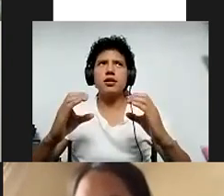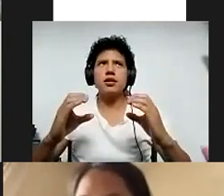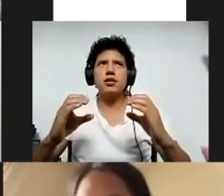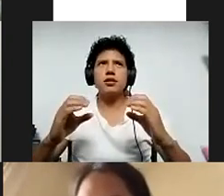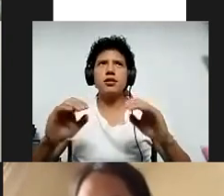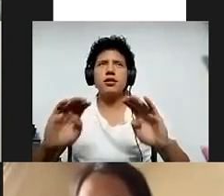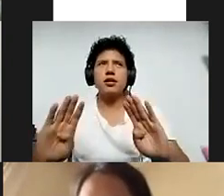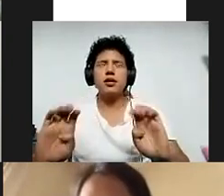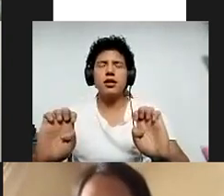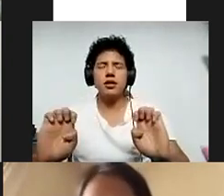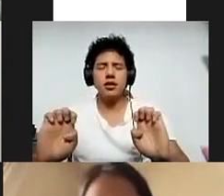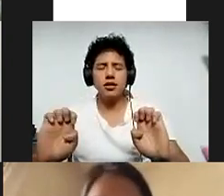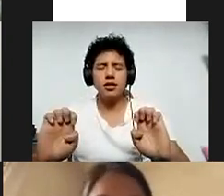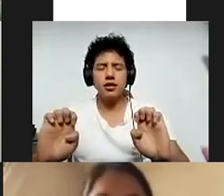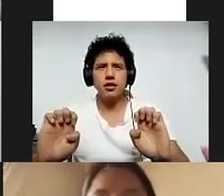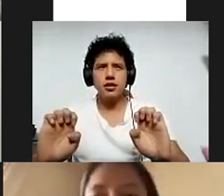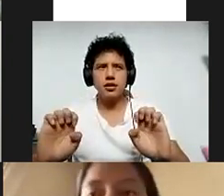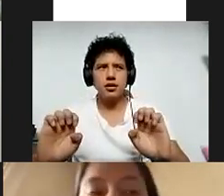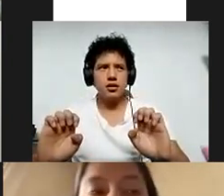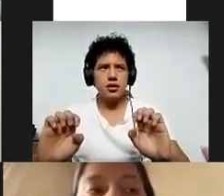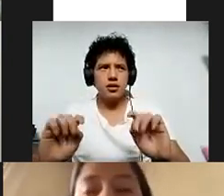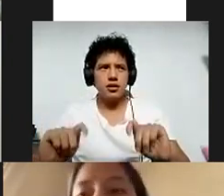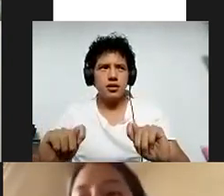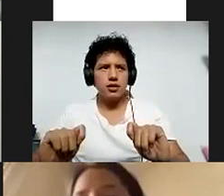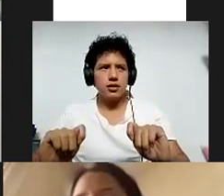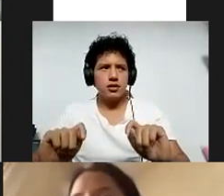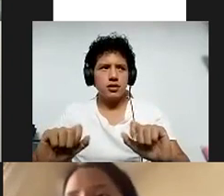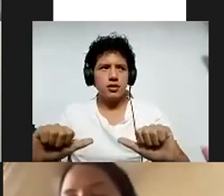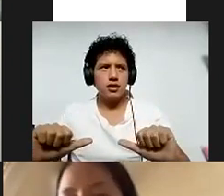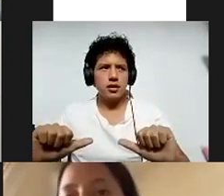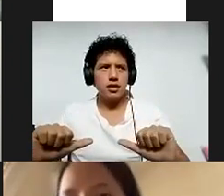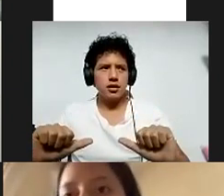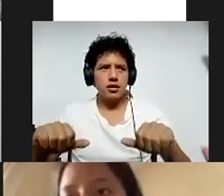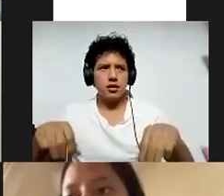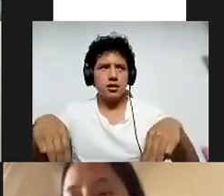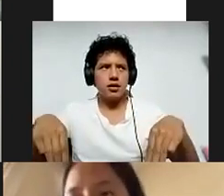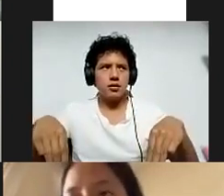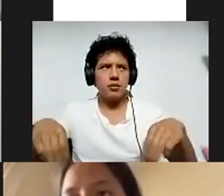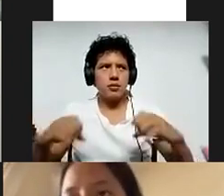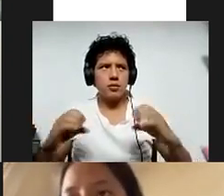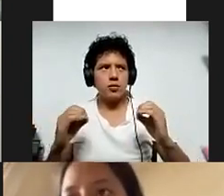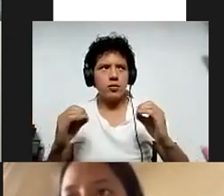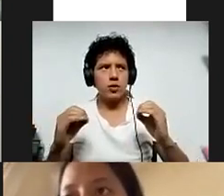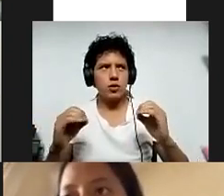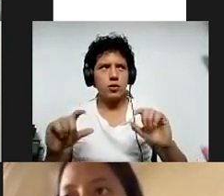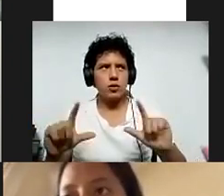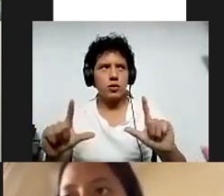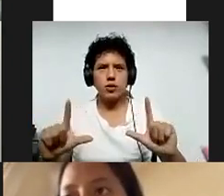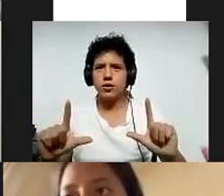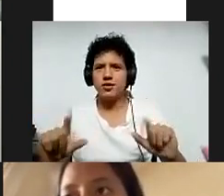mandar, ¿qué más? Nada más, para que puedan practicar. ¿Vale? Recibo videos desde hoy hasta mañana a las 10 de